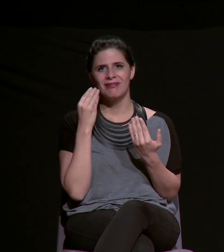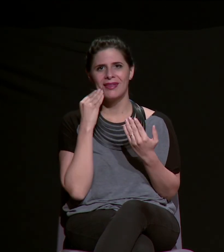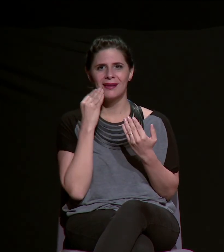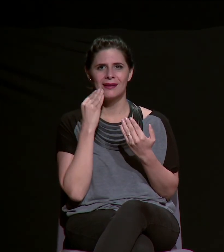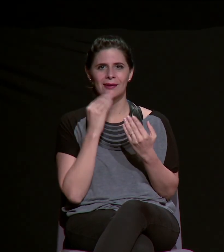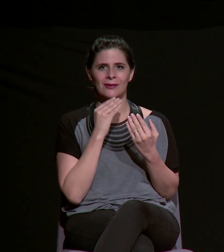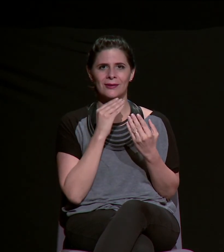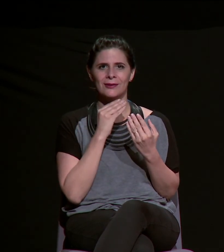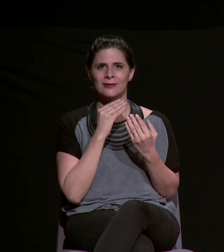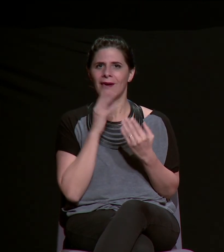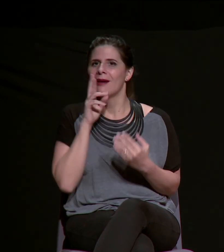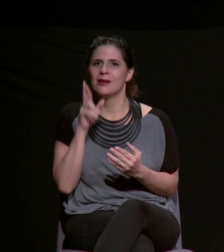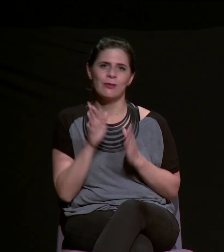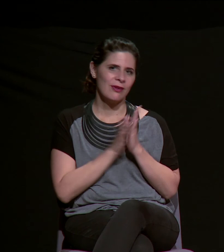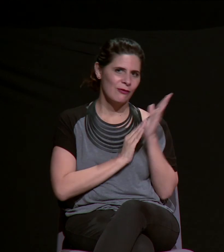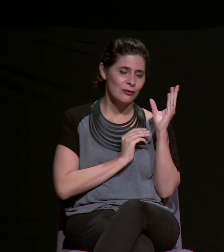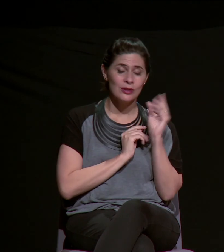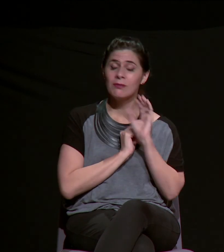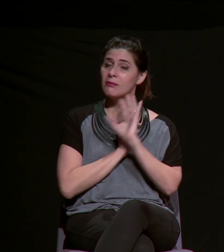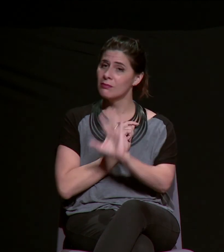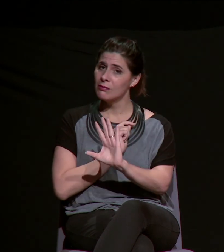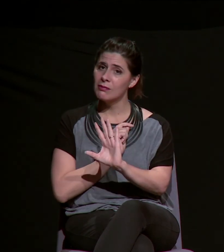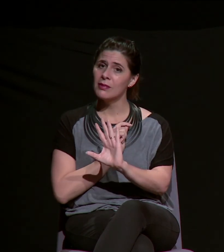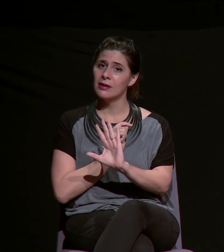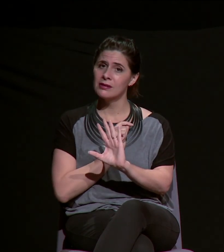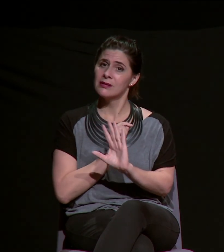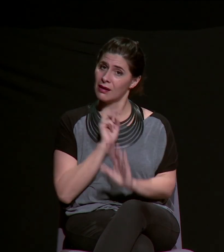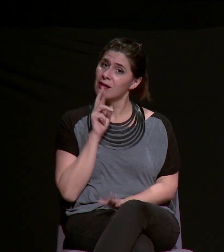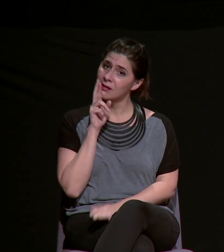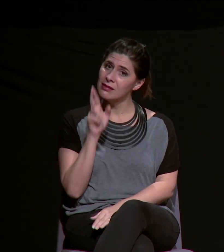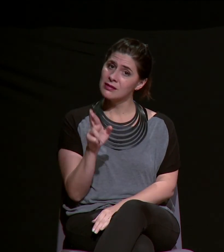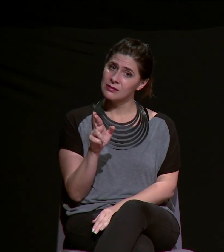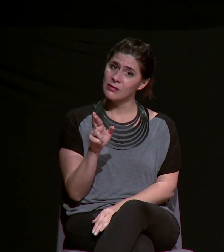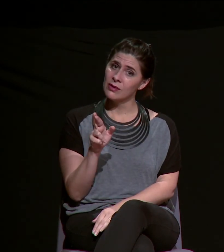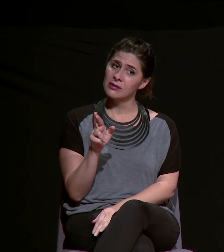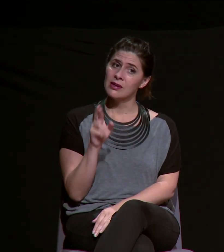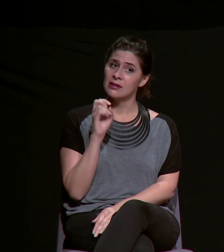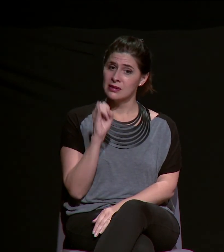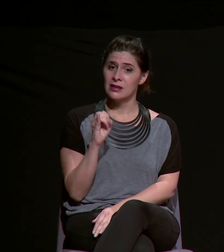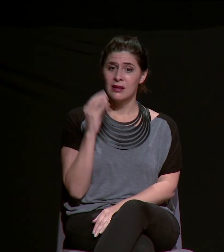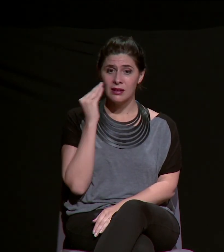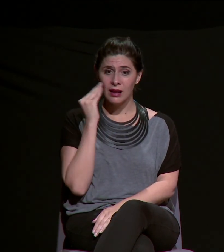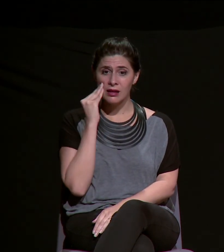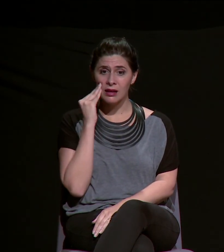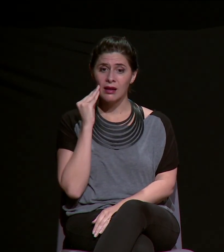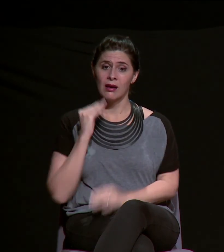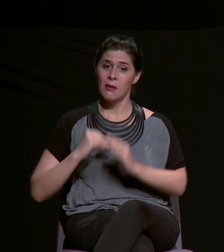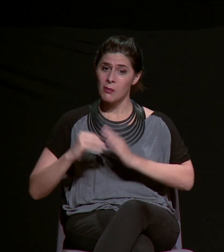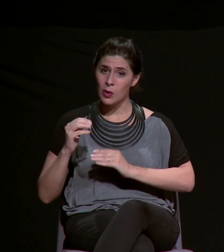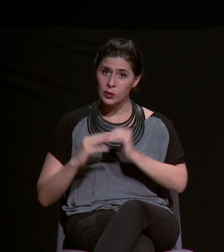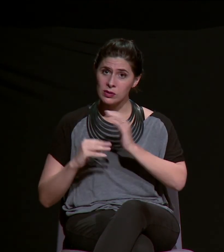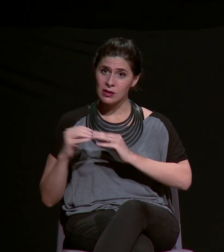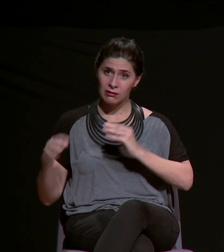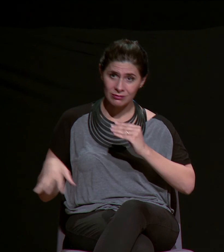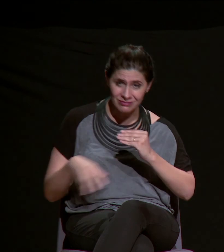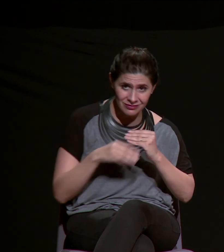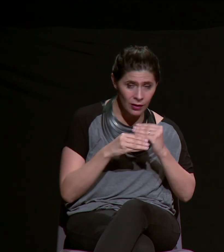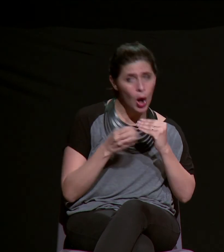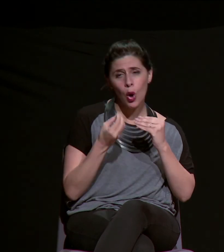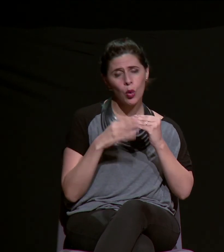que é posta também quando a gente tenta inserir ou excluir produções, né? Quando vozes que se colocam